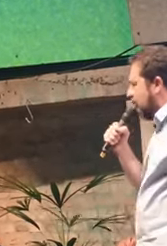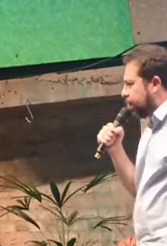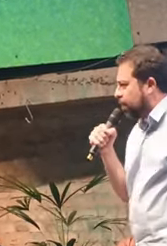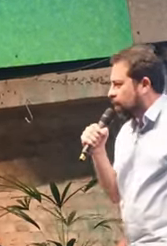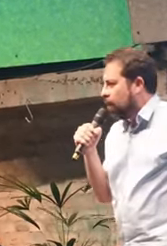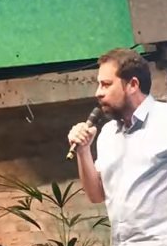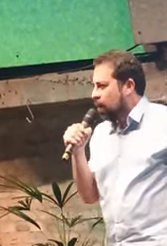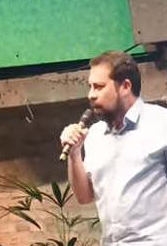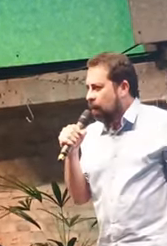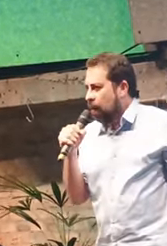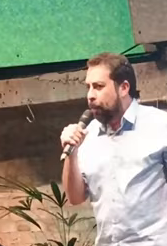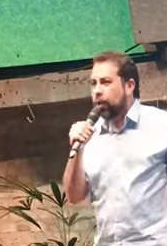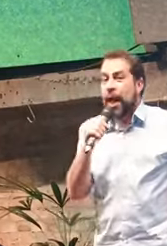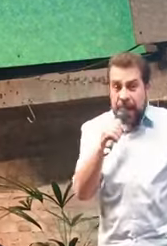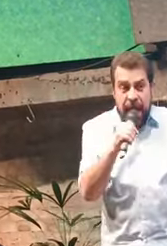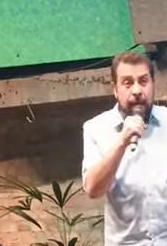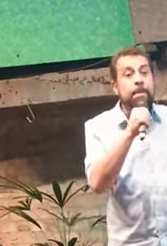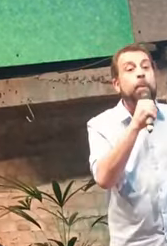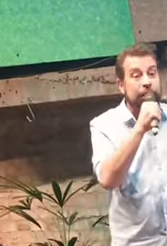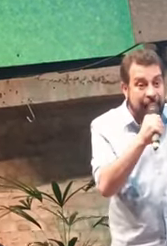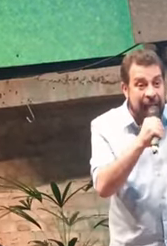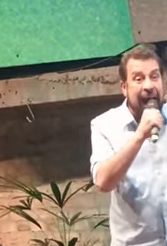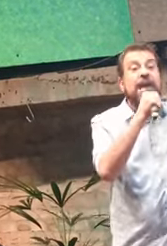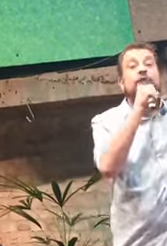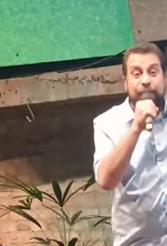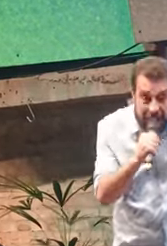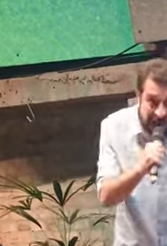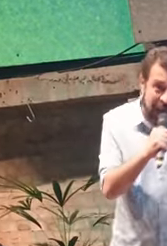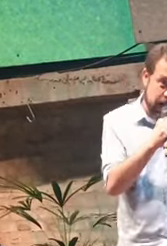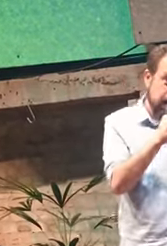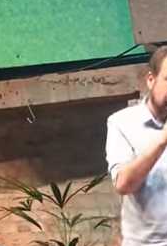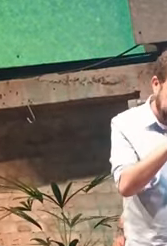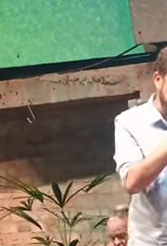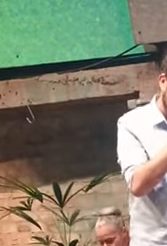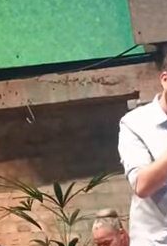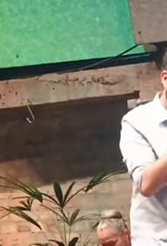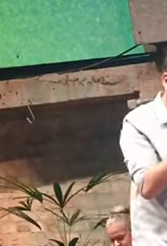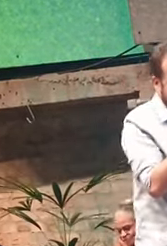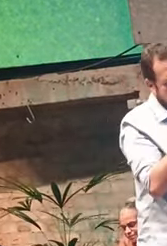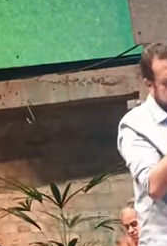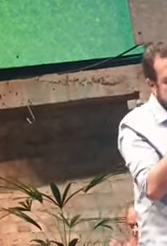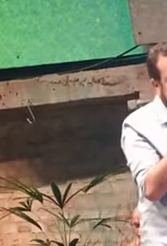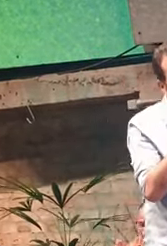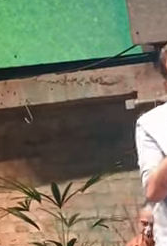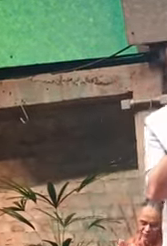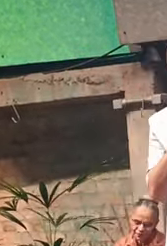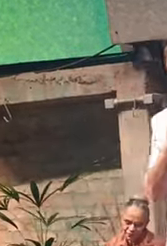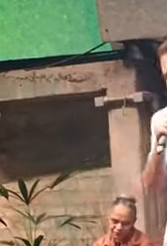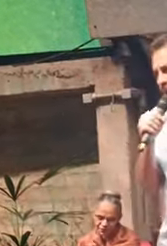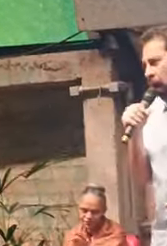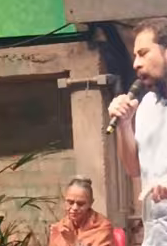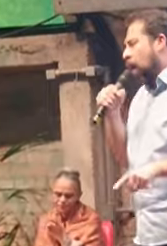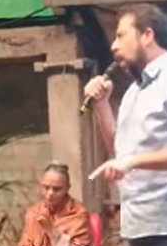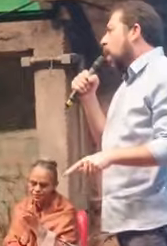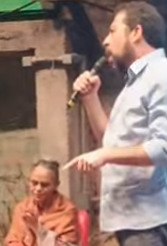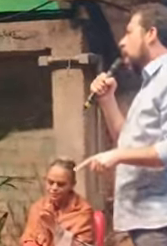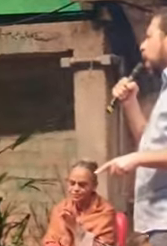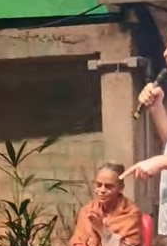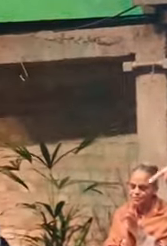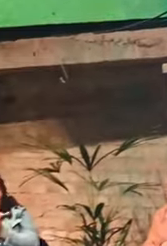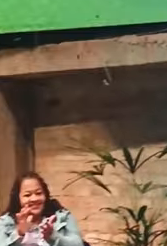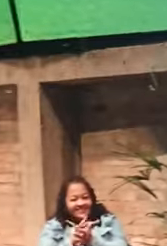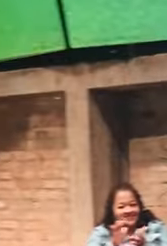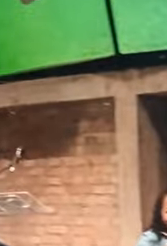nessa cidade. Poderia, poderá e fará a partir do agricultor.